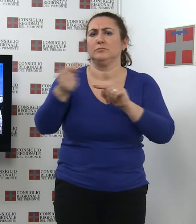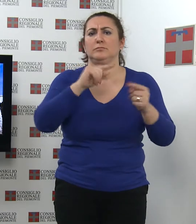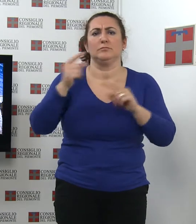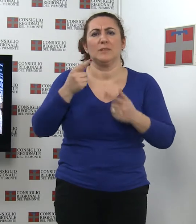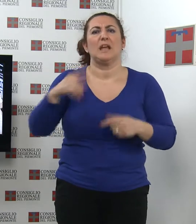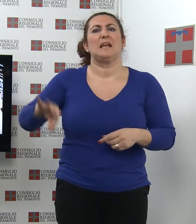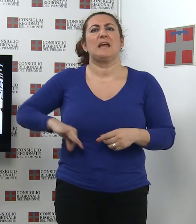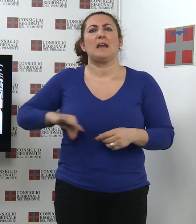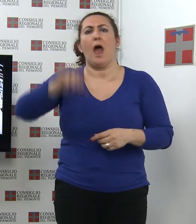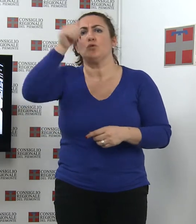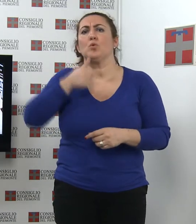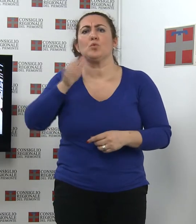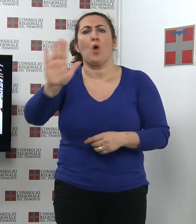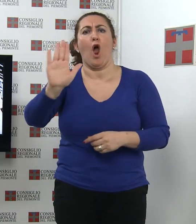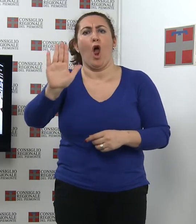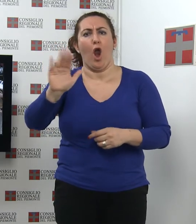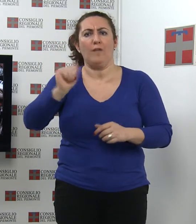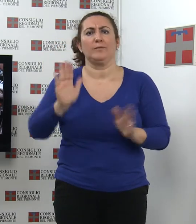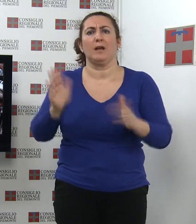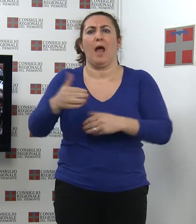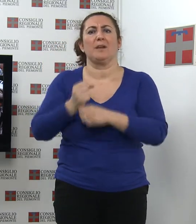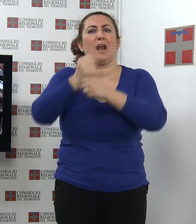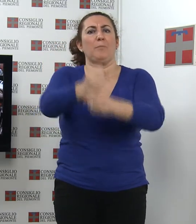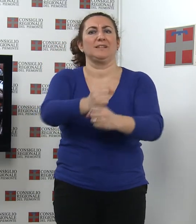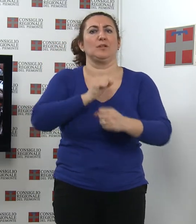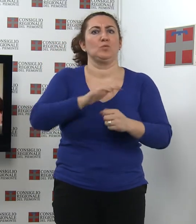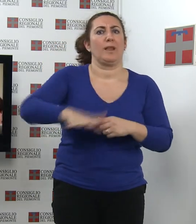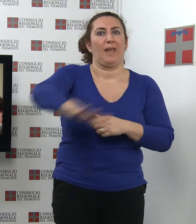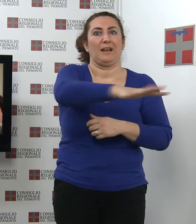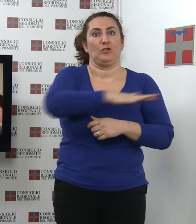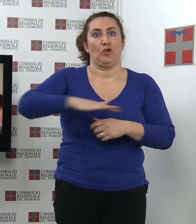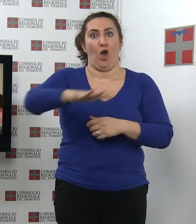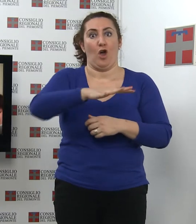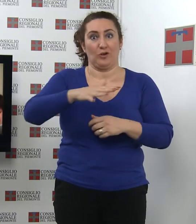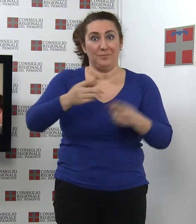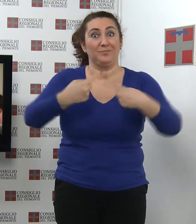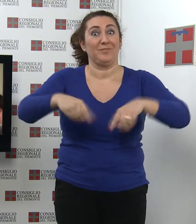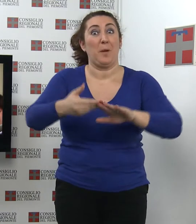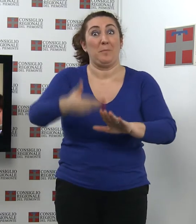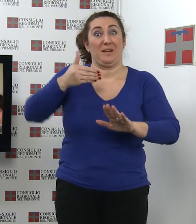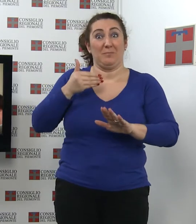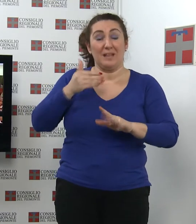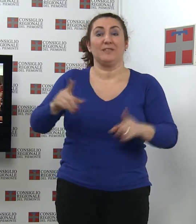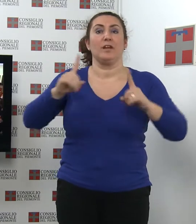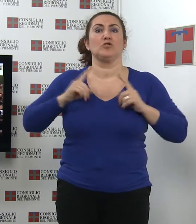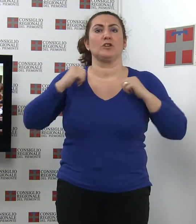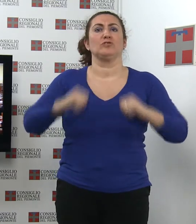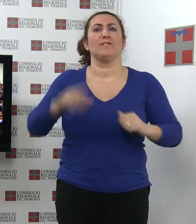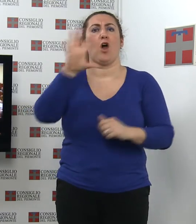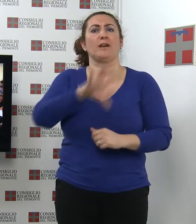come Camera di rappresentanza dei territori. Prima della seduta, in aula, il difensore civico regionale ha illustrato all'Assemblea la